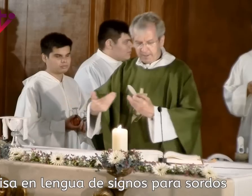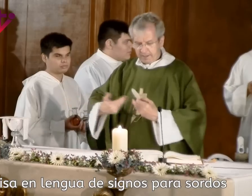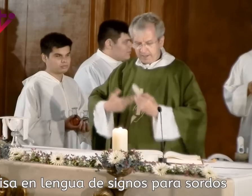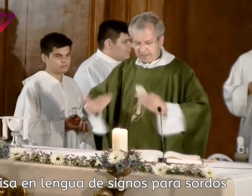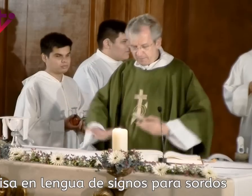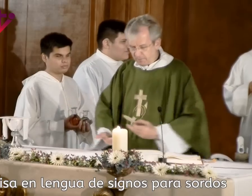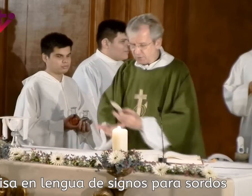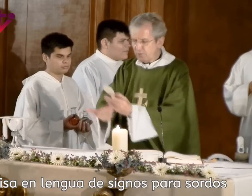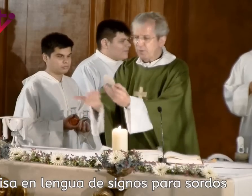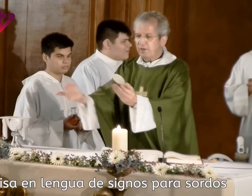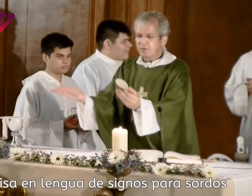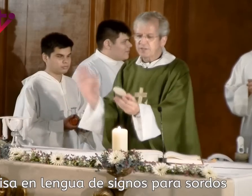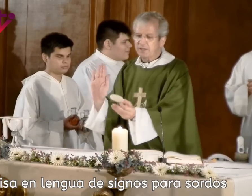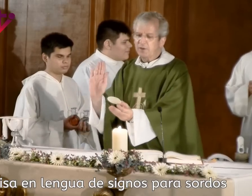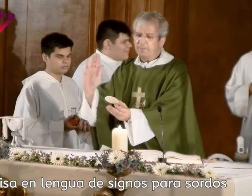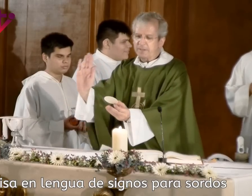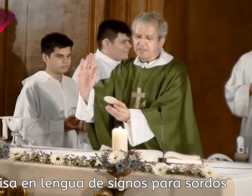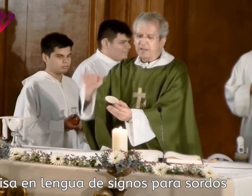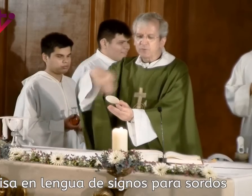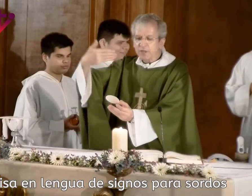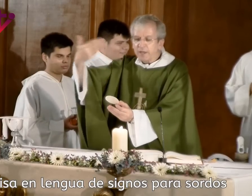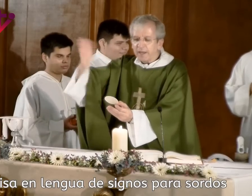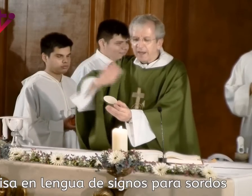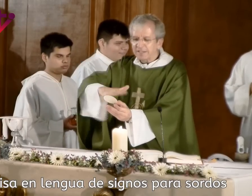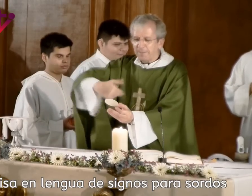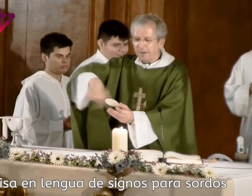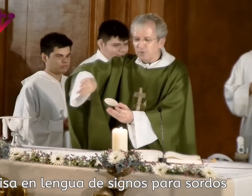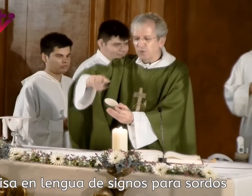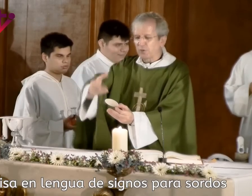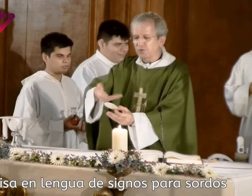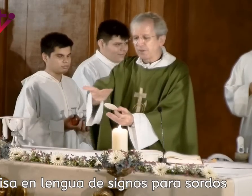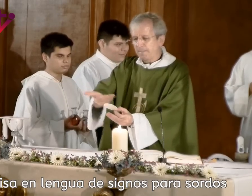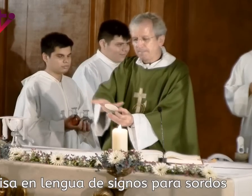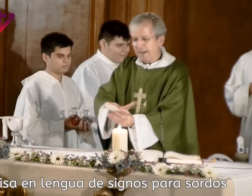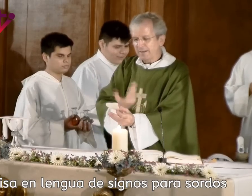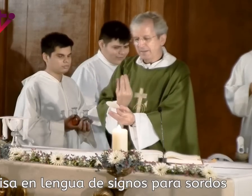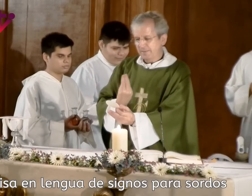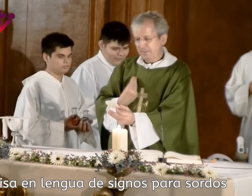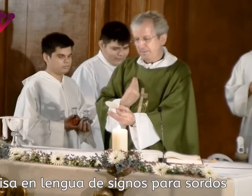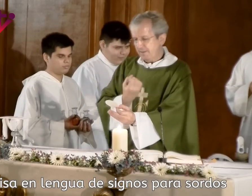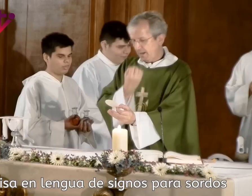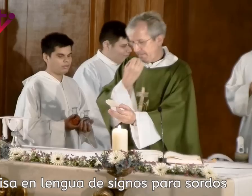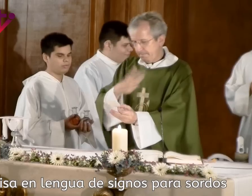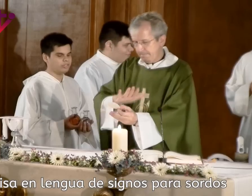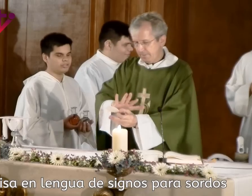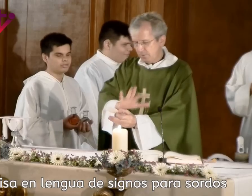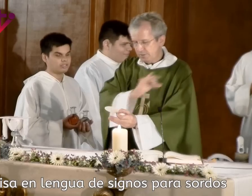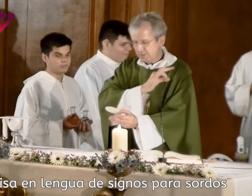que recibimos de tu generosidad y ahora te presentamos. Él será para nosotros pan de vida. Bendito seas